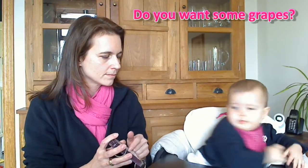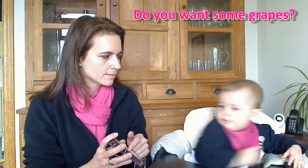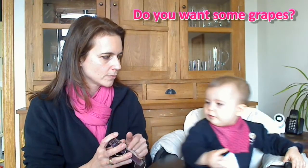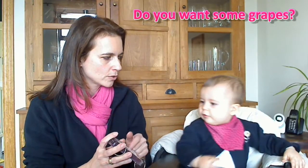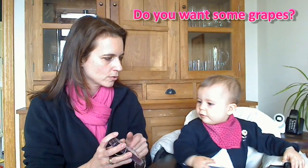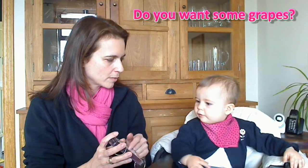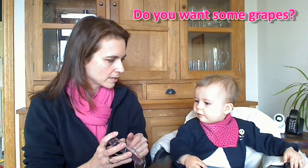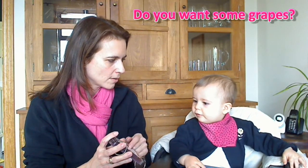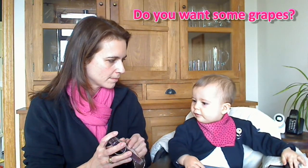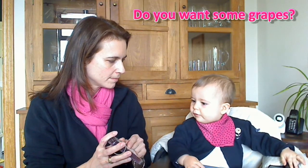Möchtest du mal Trauben?